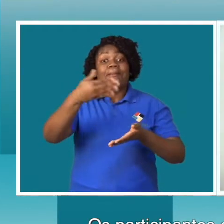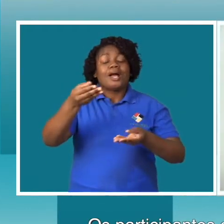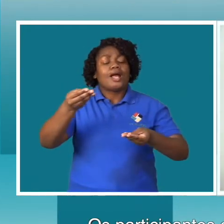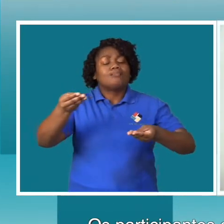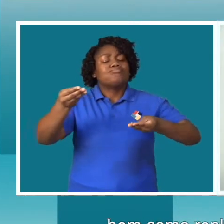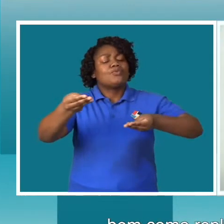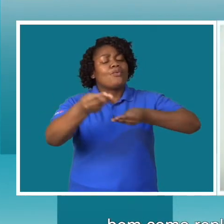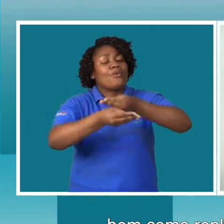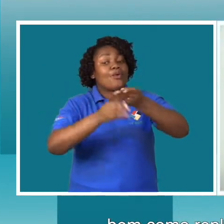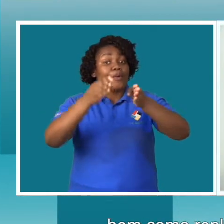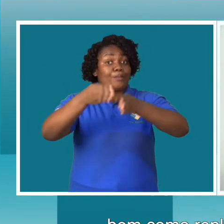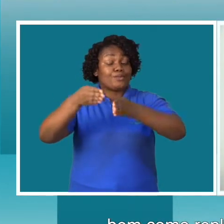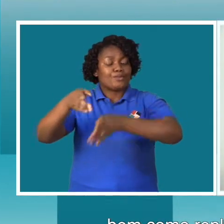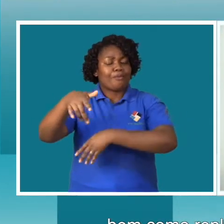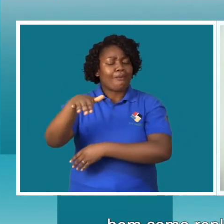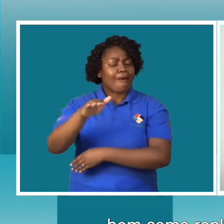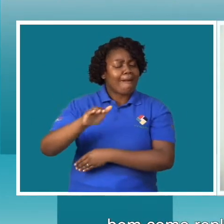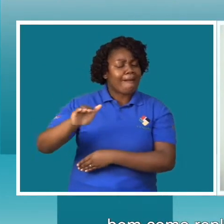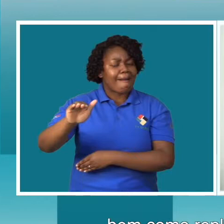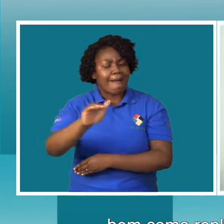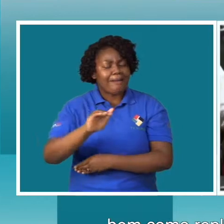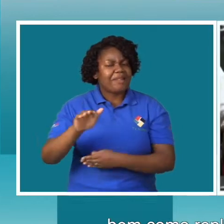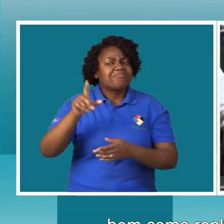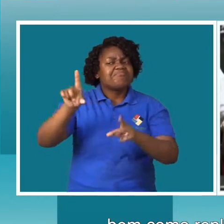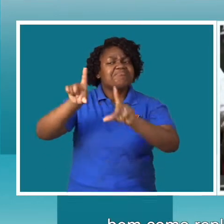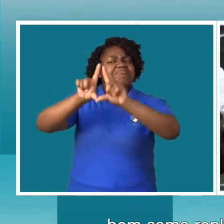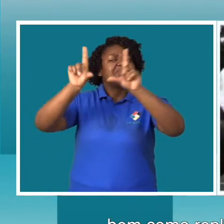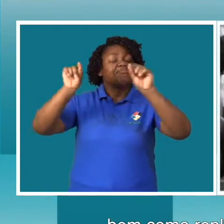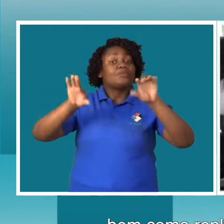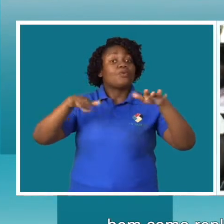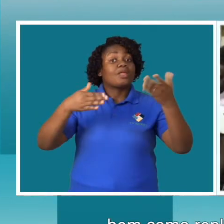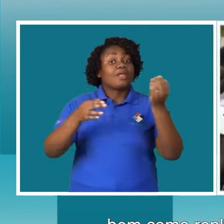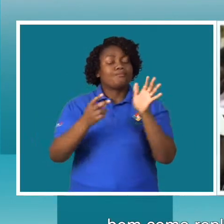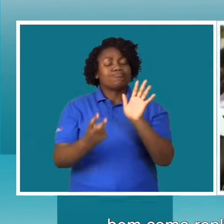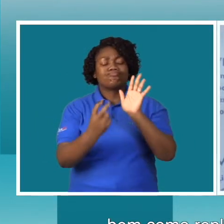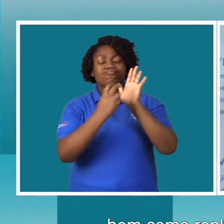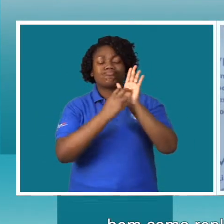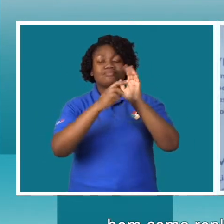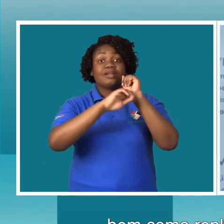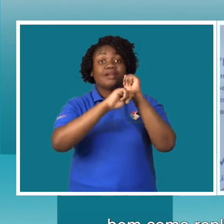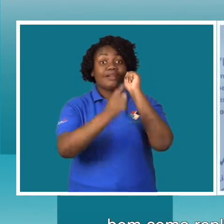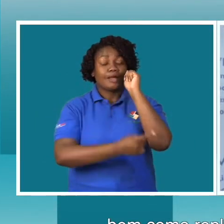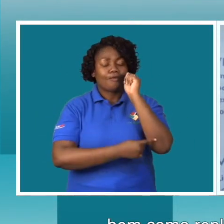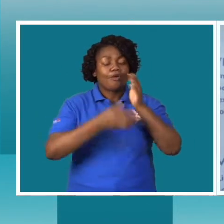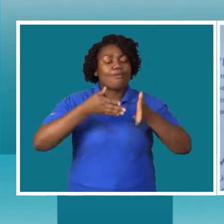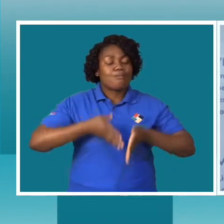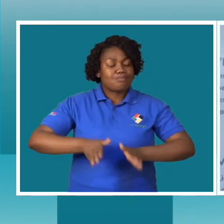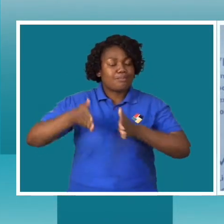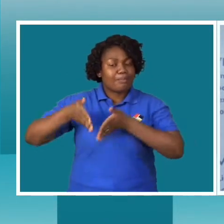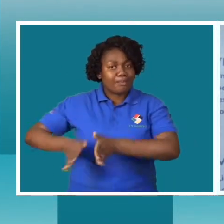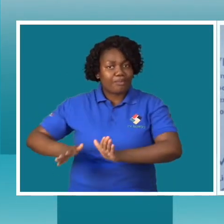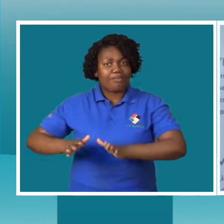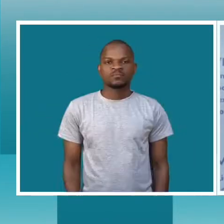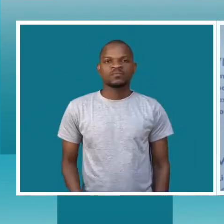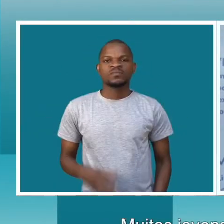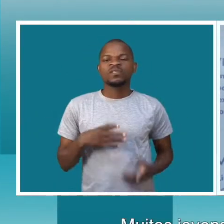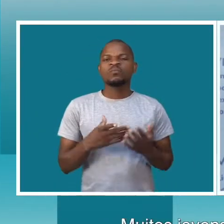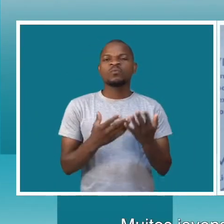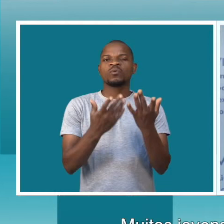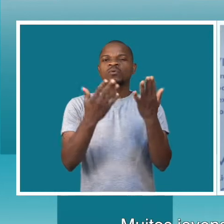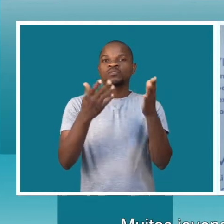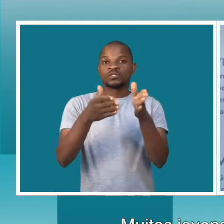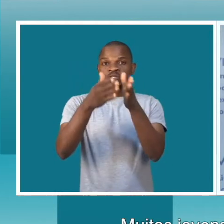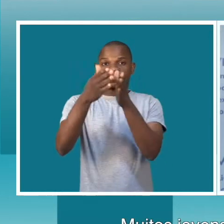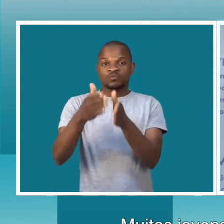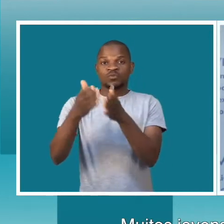reprodutiva, bem como replicar as informações adquiridas neste evento nas comunidades. Muitos